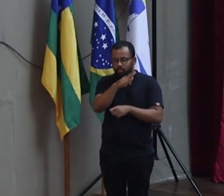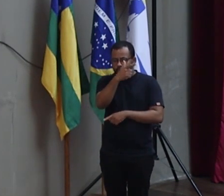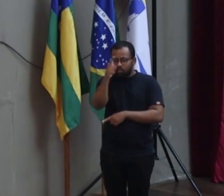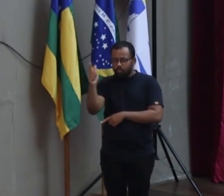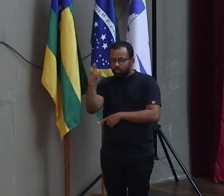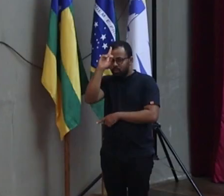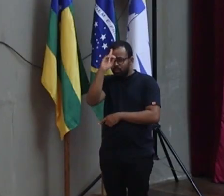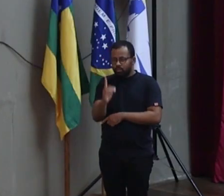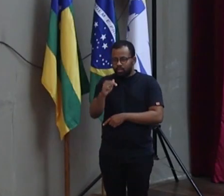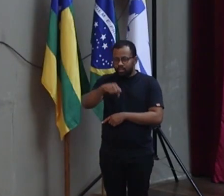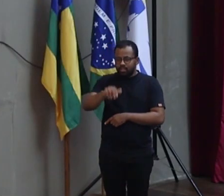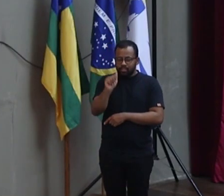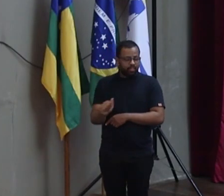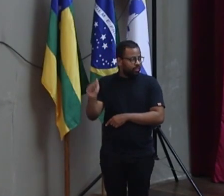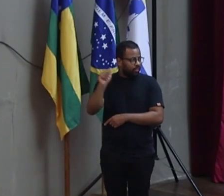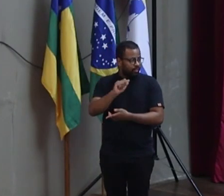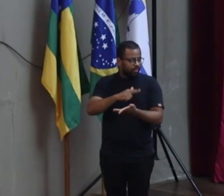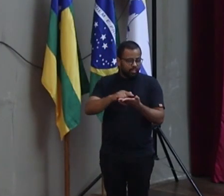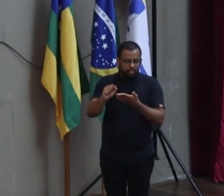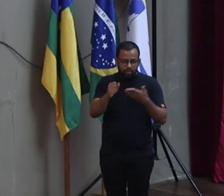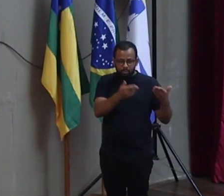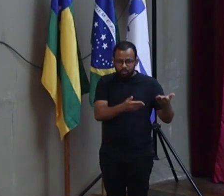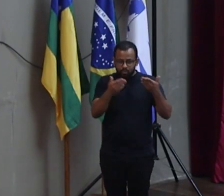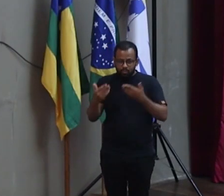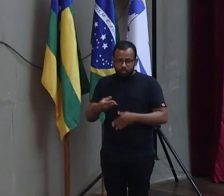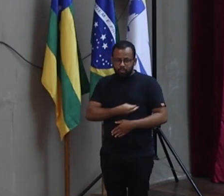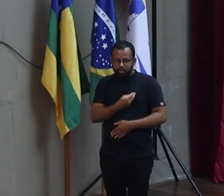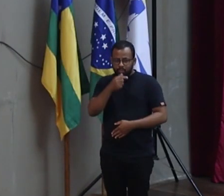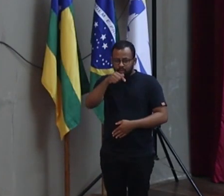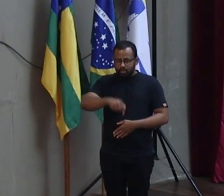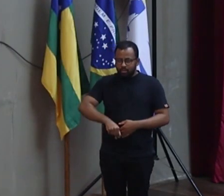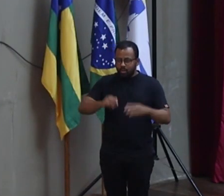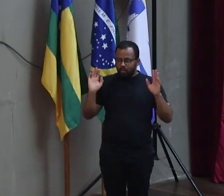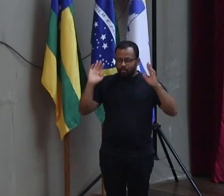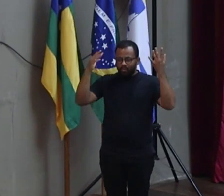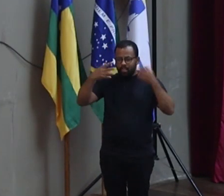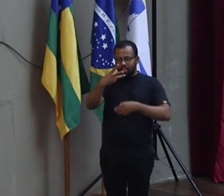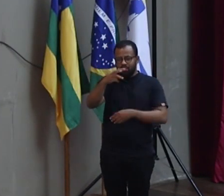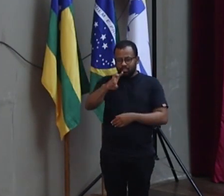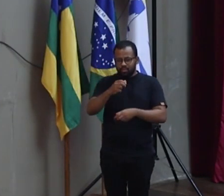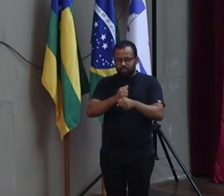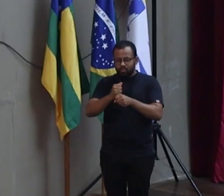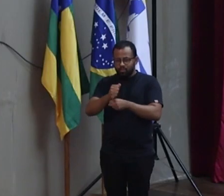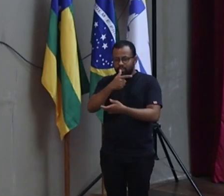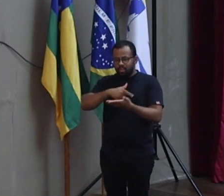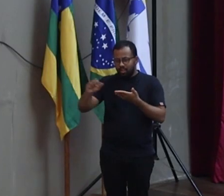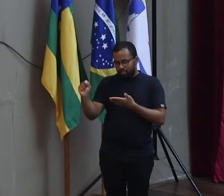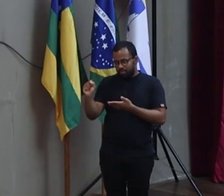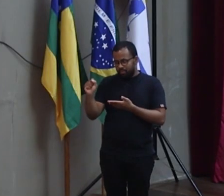membros da diretoria da associação, pelo convite para participar dessa celebração dos 35 anos da